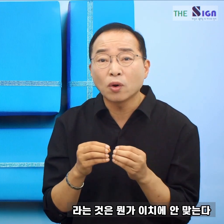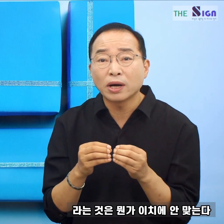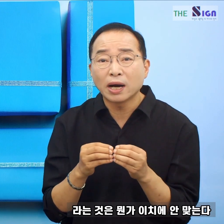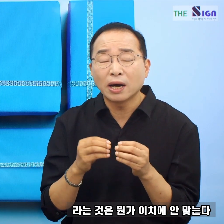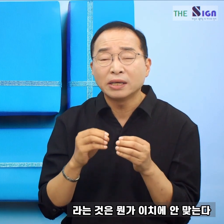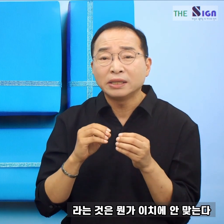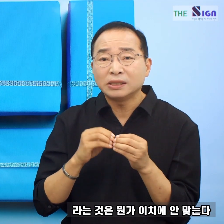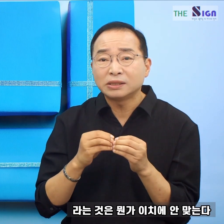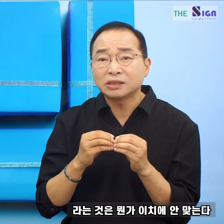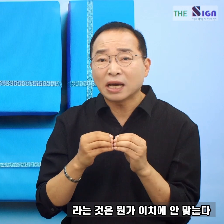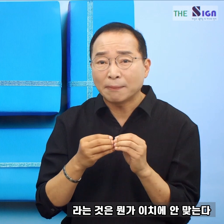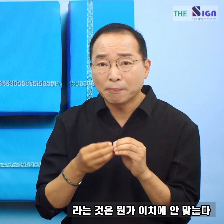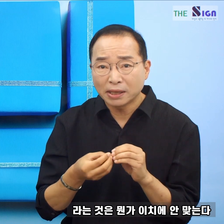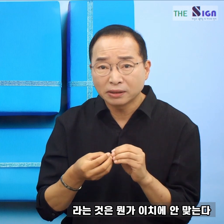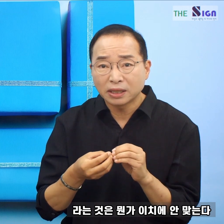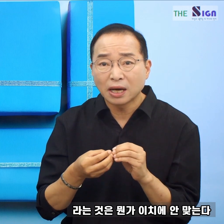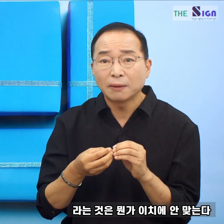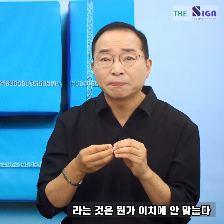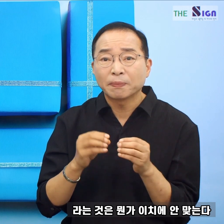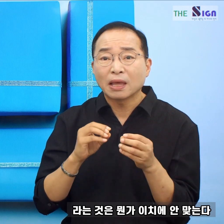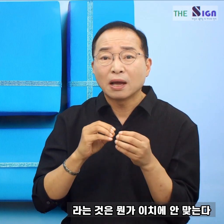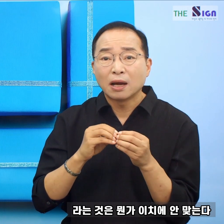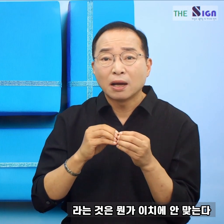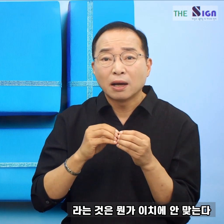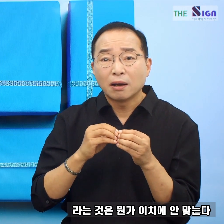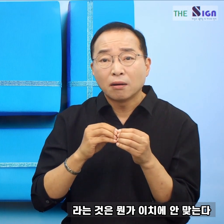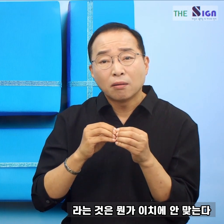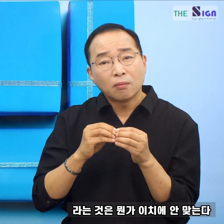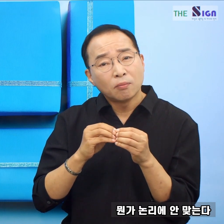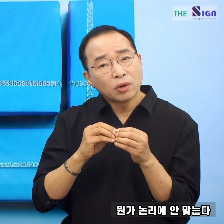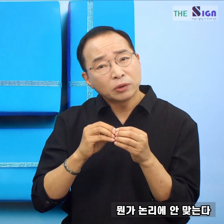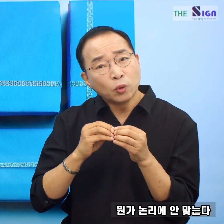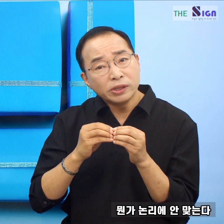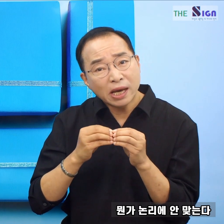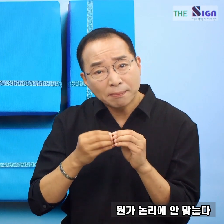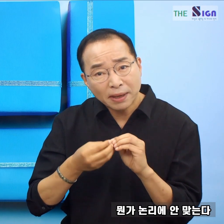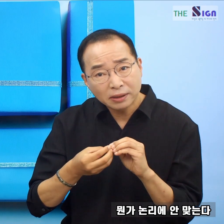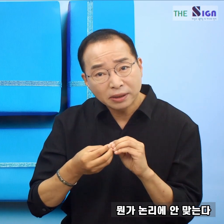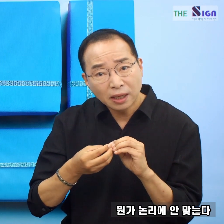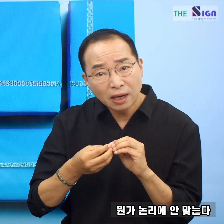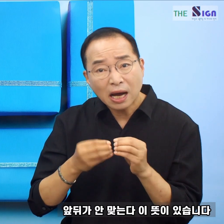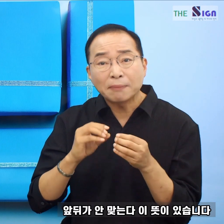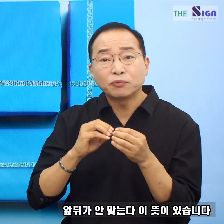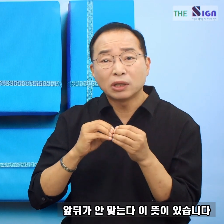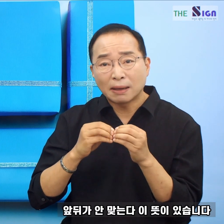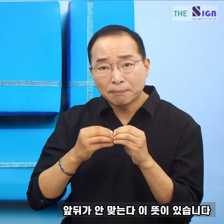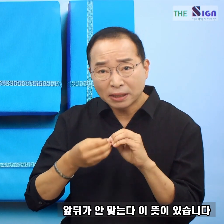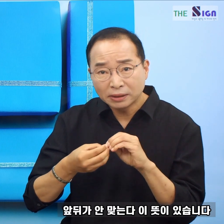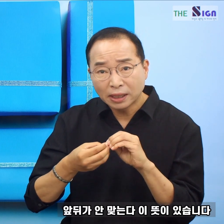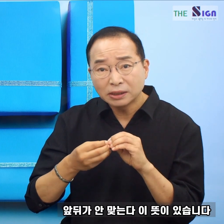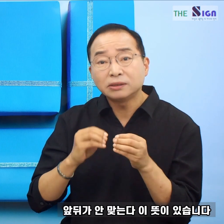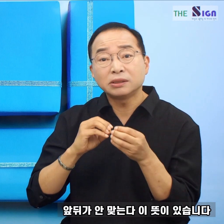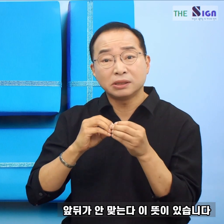뭔가 이치에 안 맞는다, 뭔가 논리에 안 맞는다, 앞뒤가 안 맞는다 이 뜻이